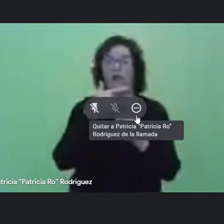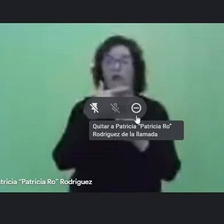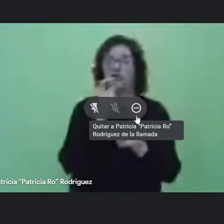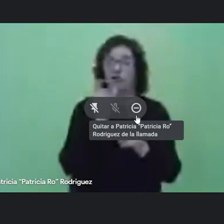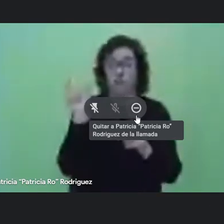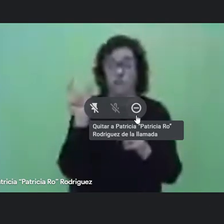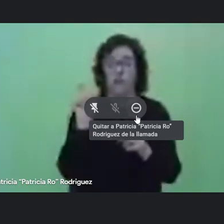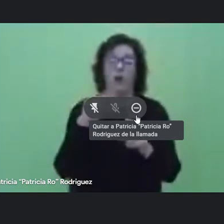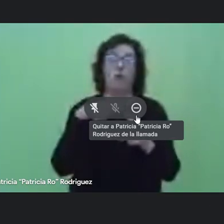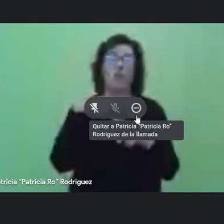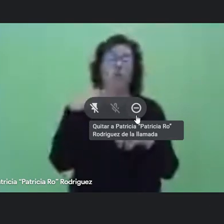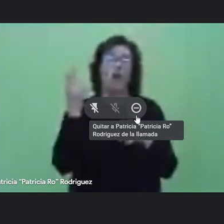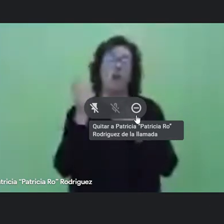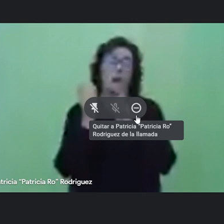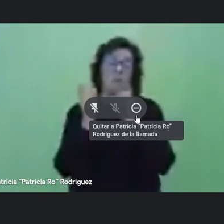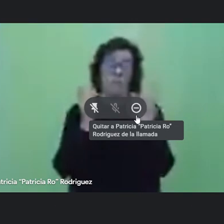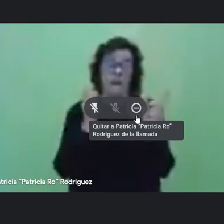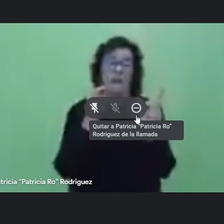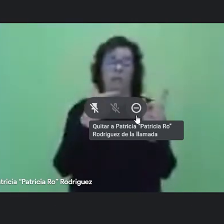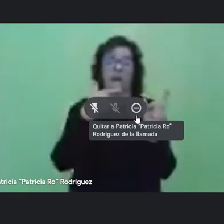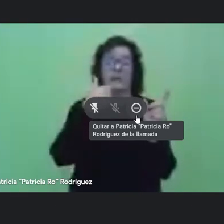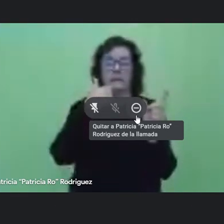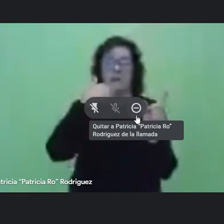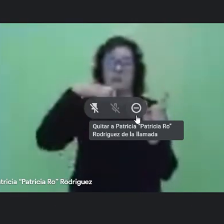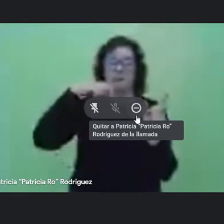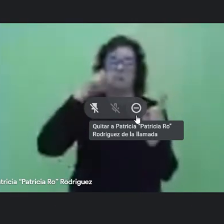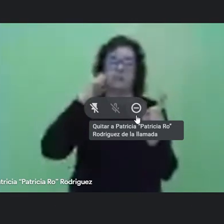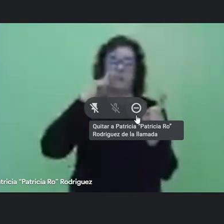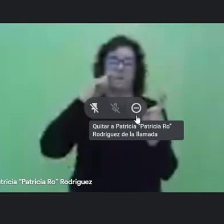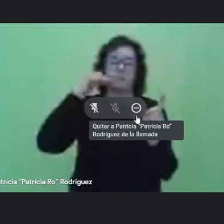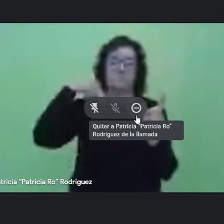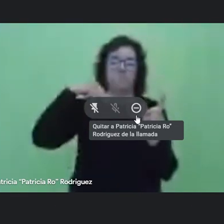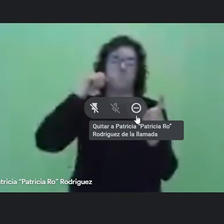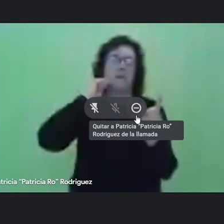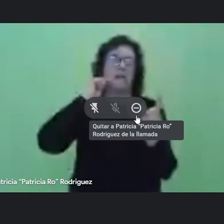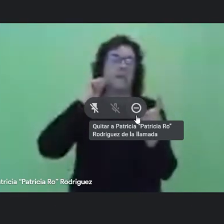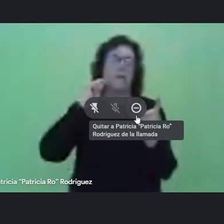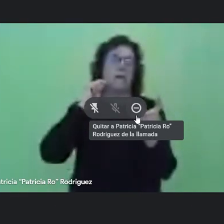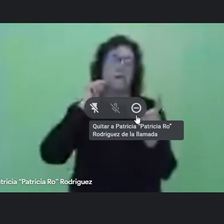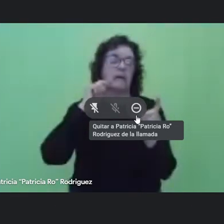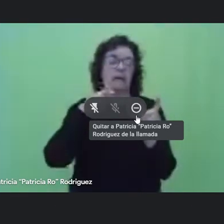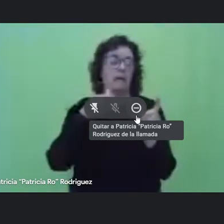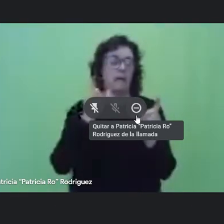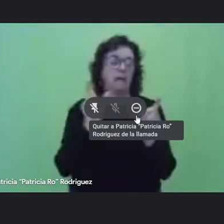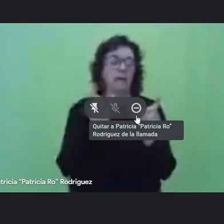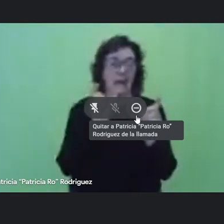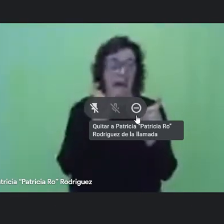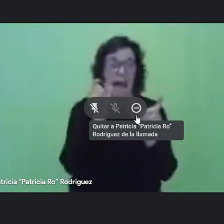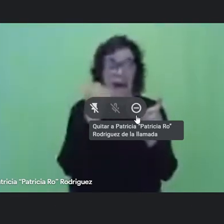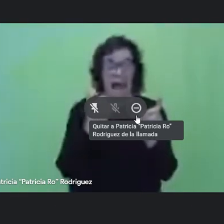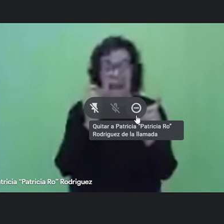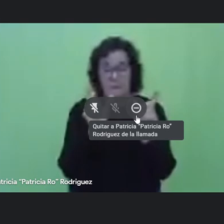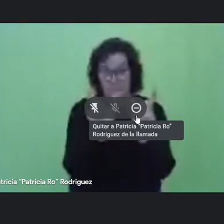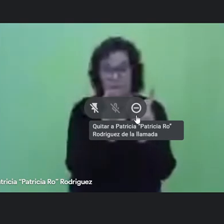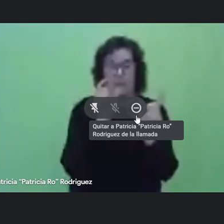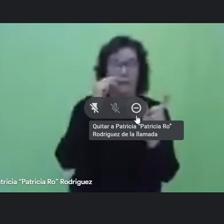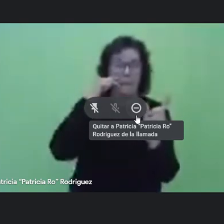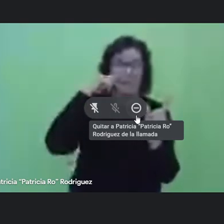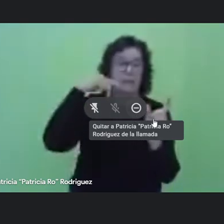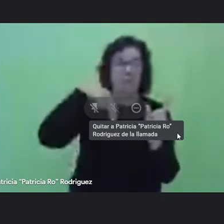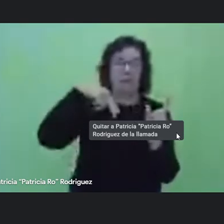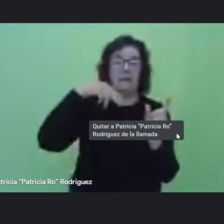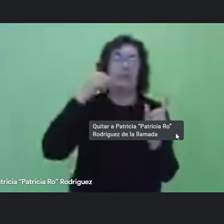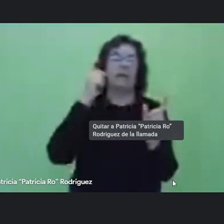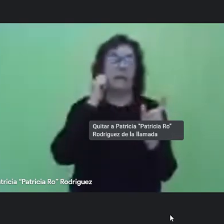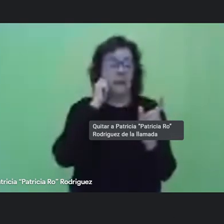tiene ing, pero no tiene que se le agrega ing. O thing, que quiere decir cosa, también